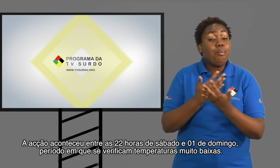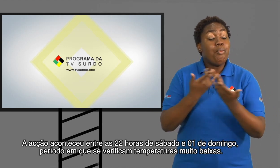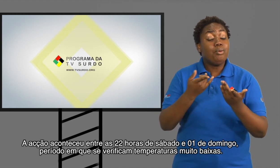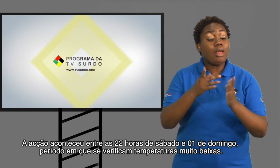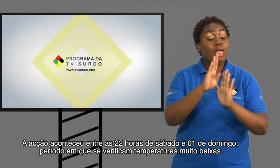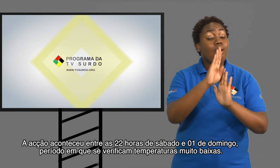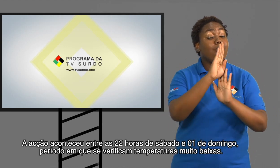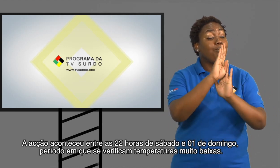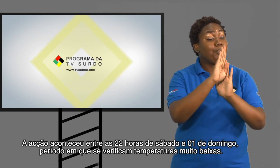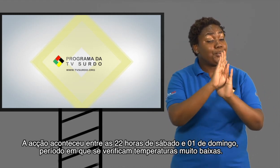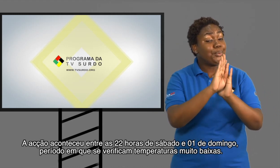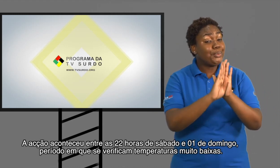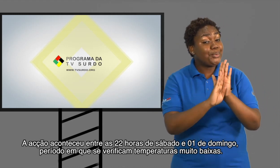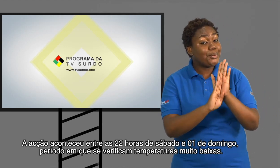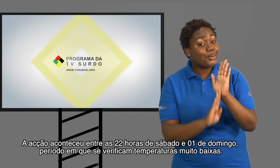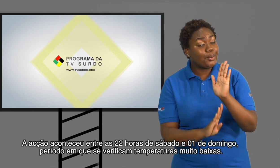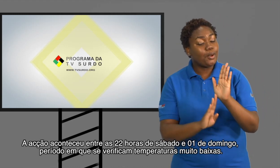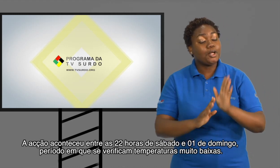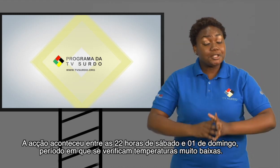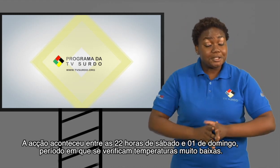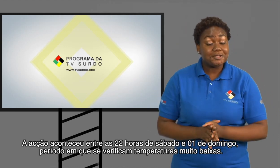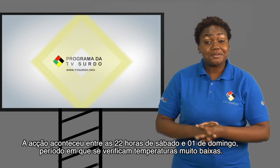temperaturas muito baixas.